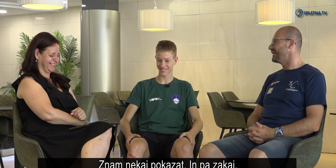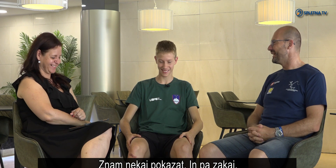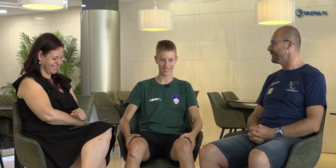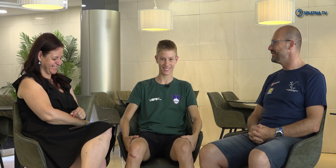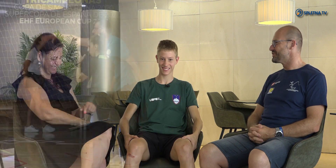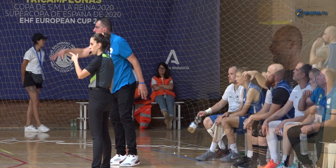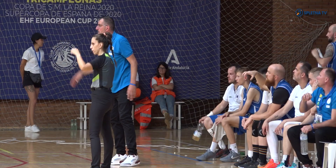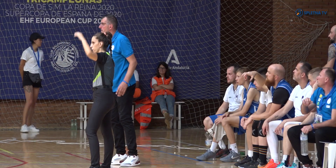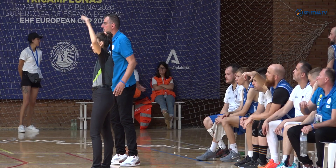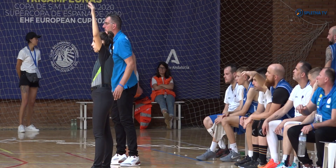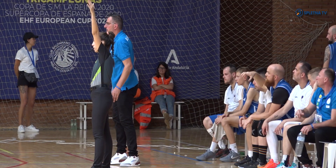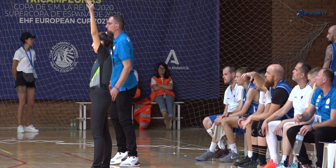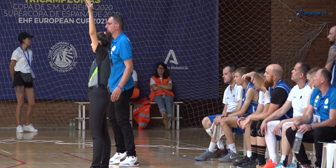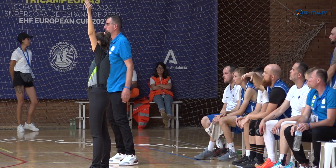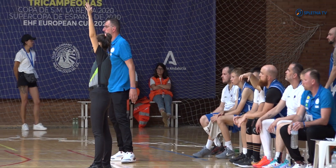Odlično ti gre, odlično.